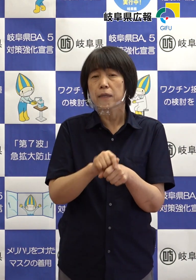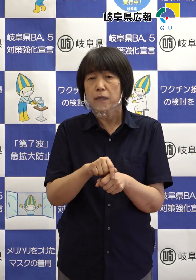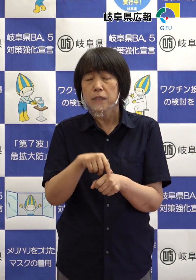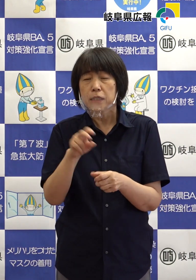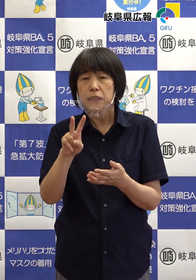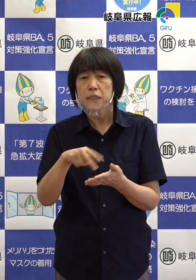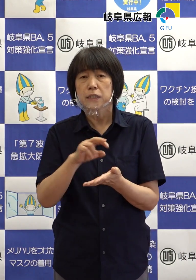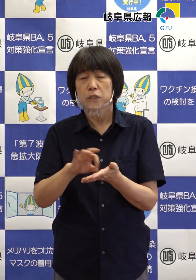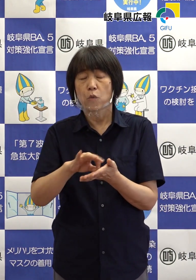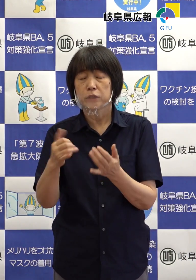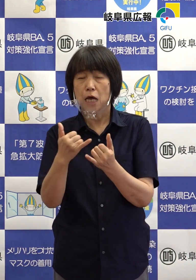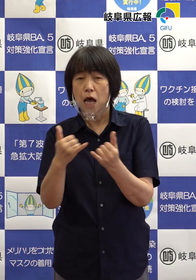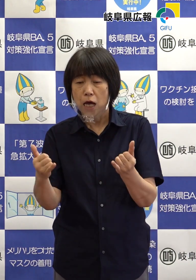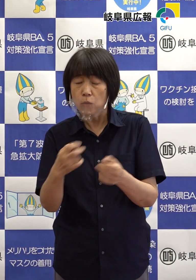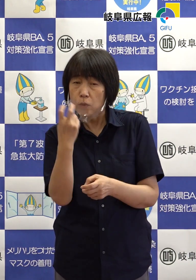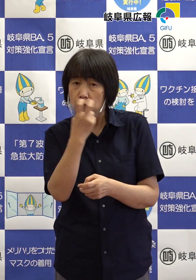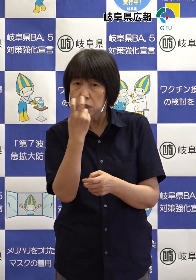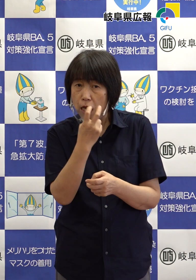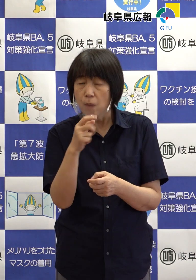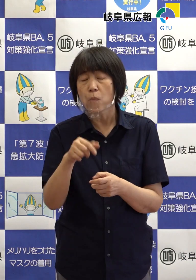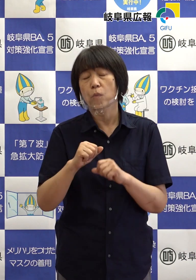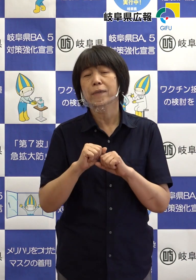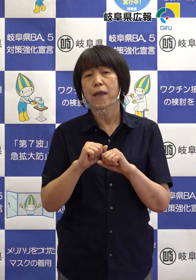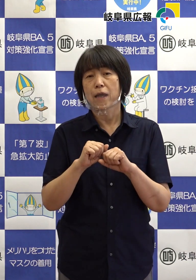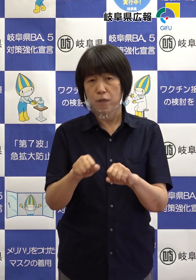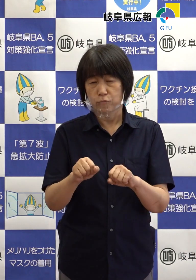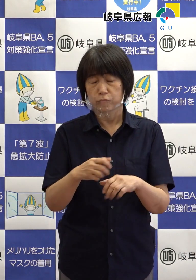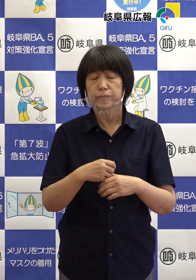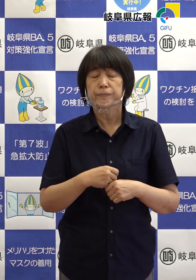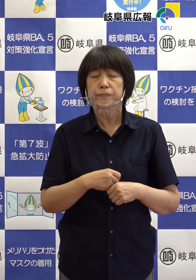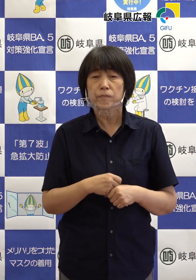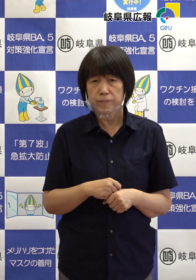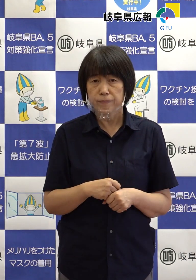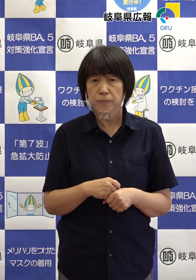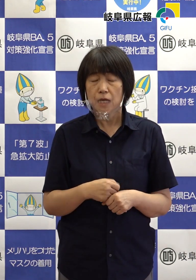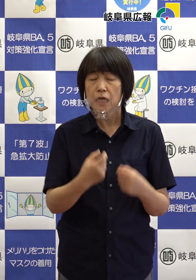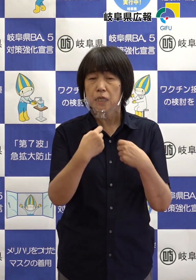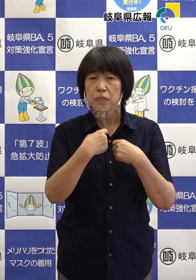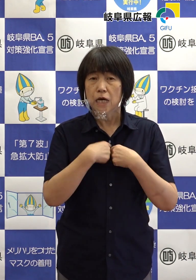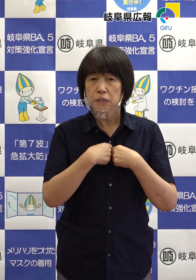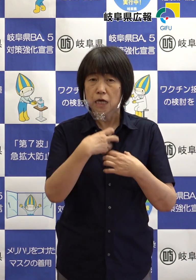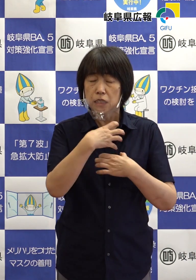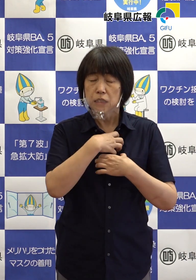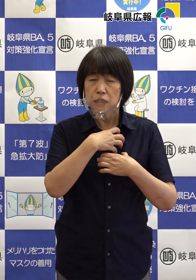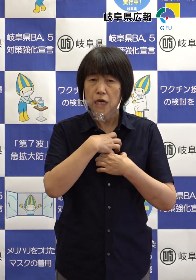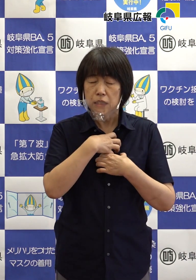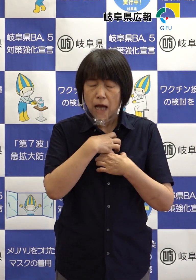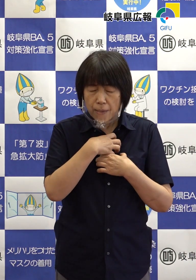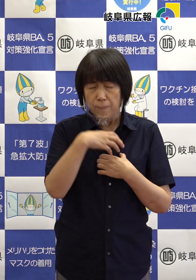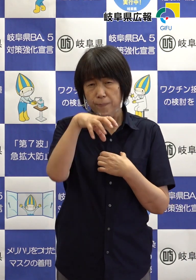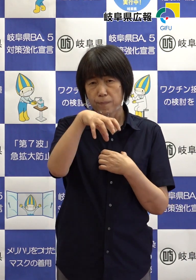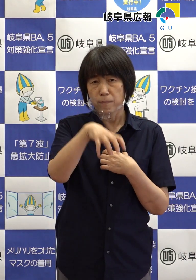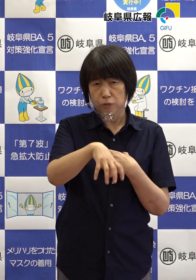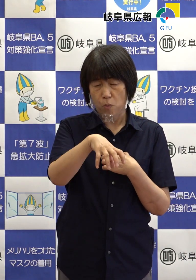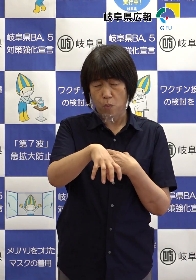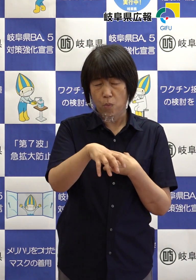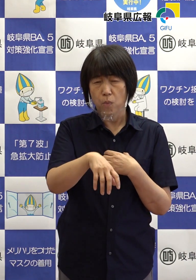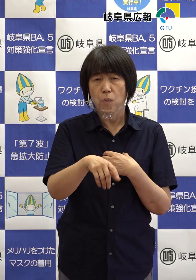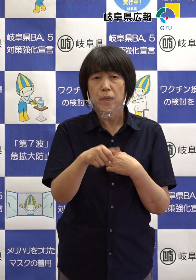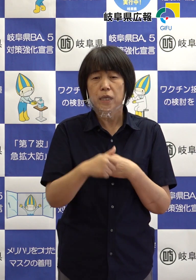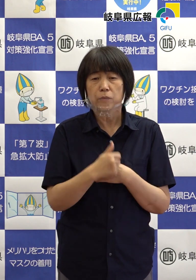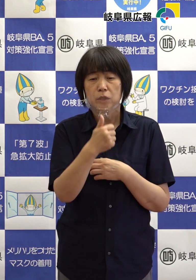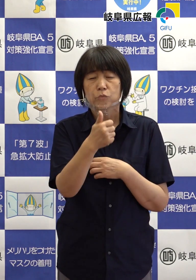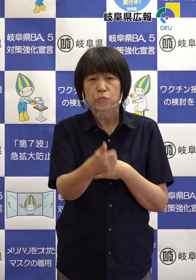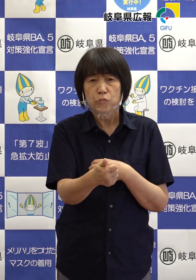それからまぁ今度はてた場所や感染リスクが高い場所への外出移動の回避これはまああのすでにルーとお願いしてるところでございますが改めて